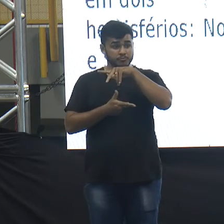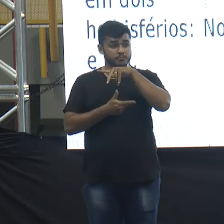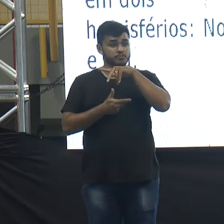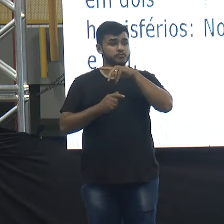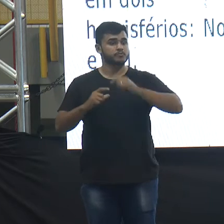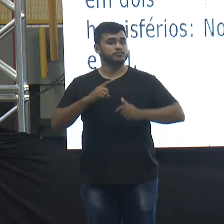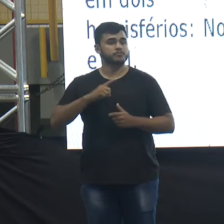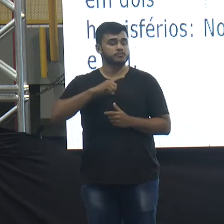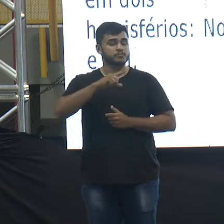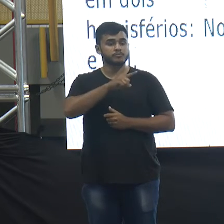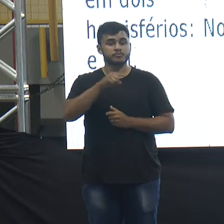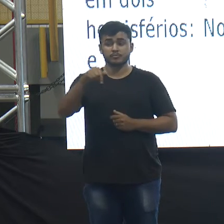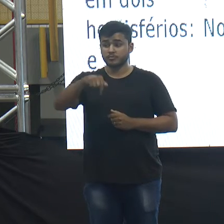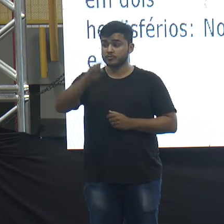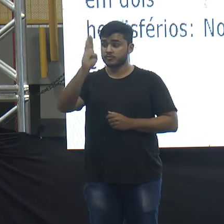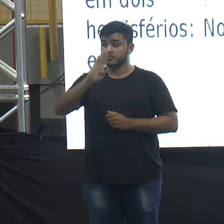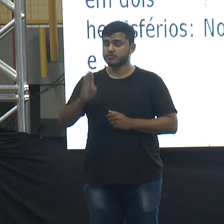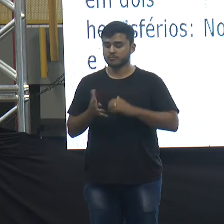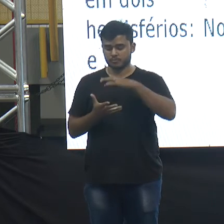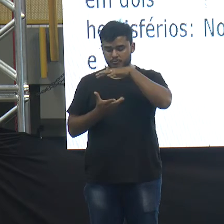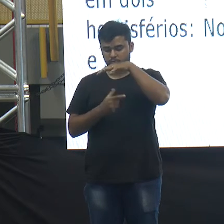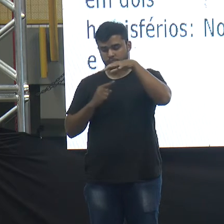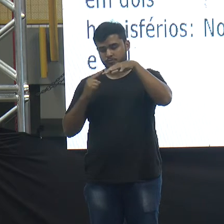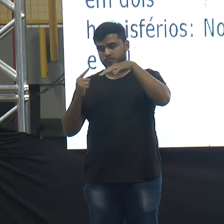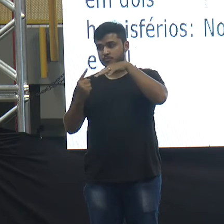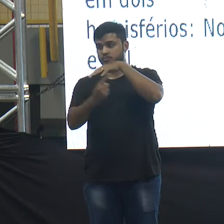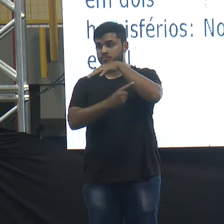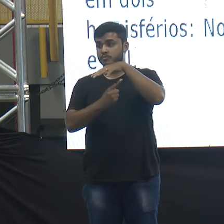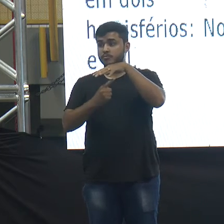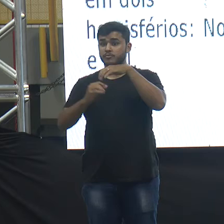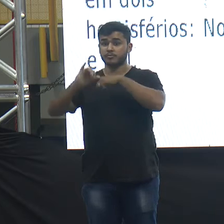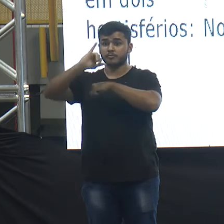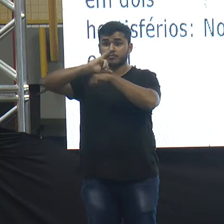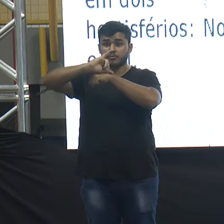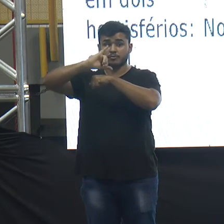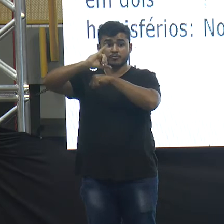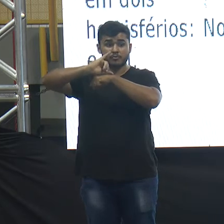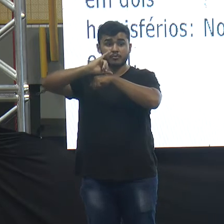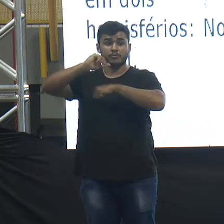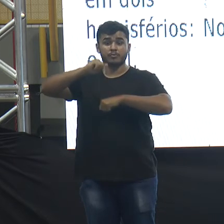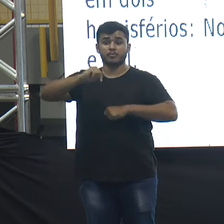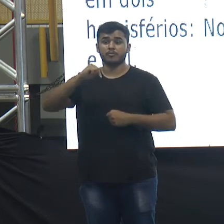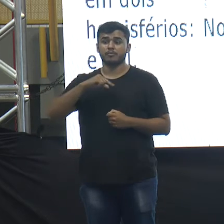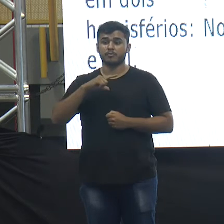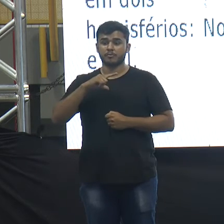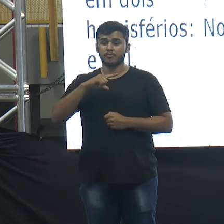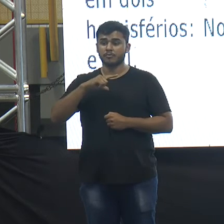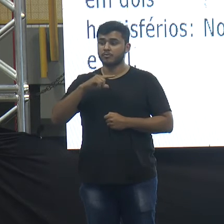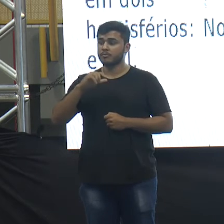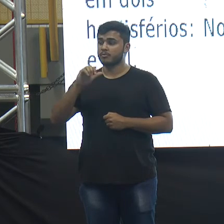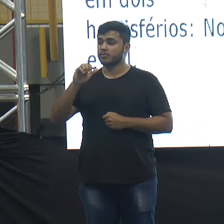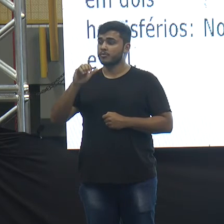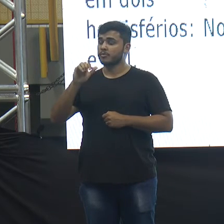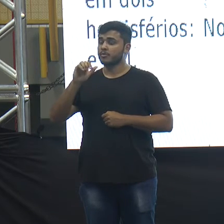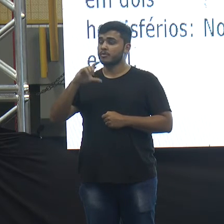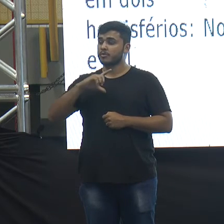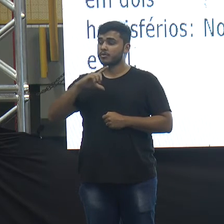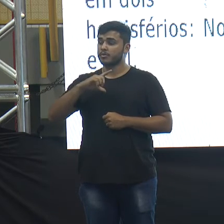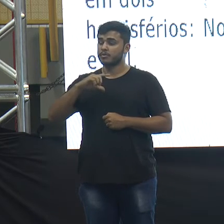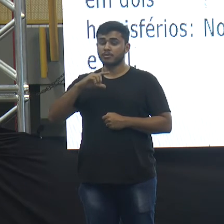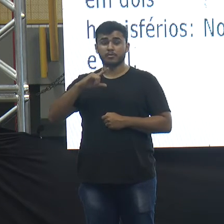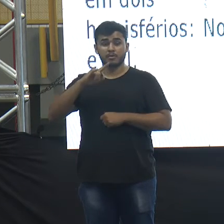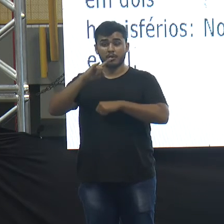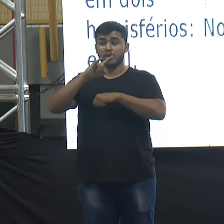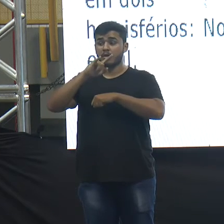Brasil, o Equador corta, a única capital cortada pelo Equador é a capital do Amapá,